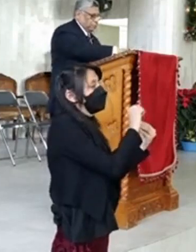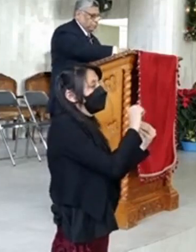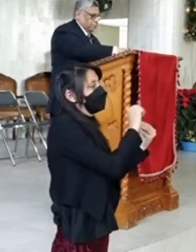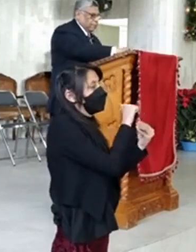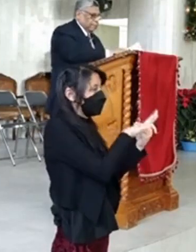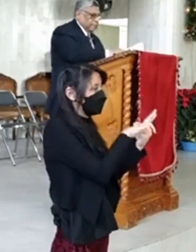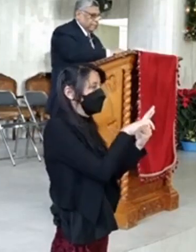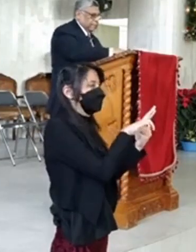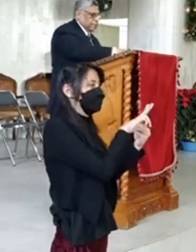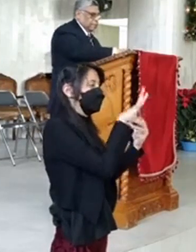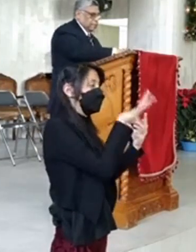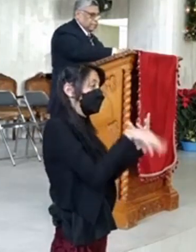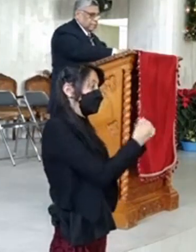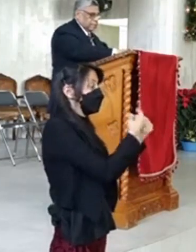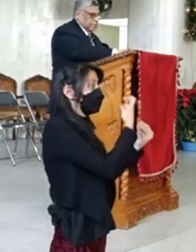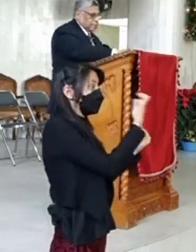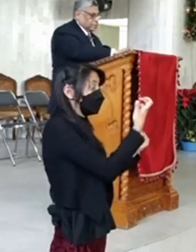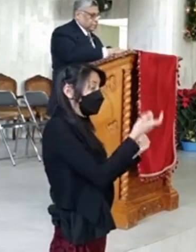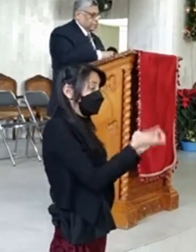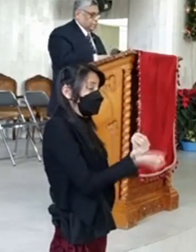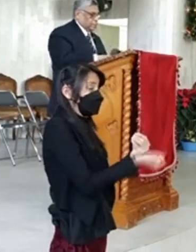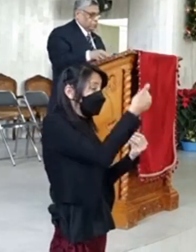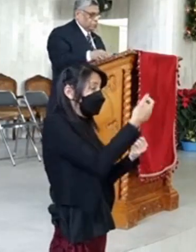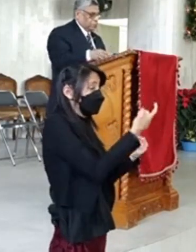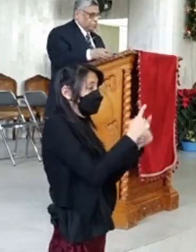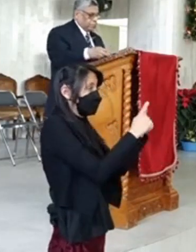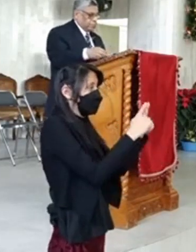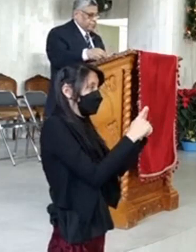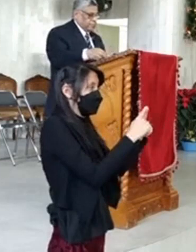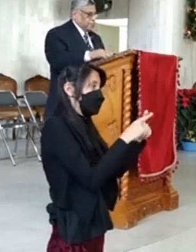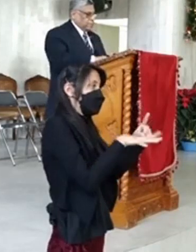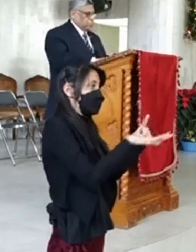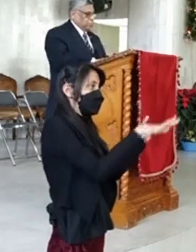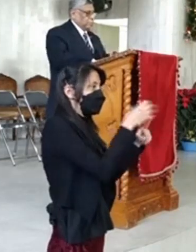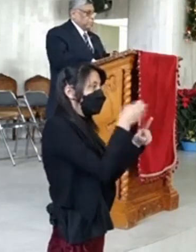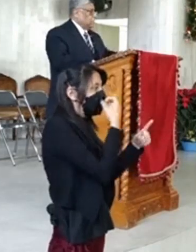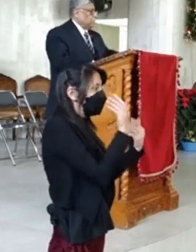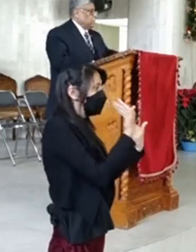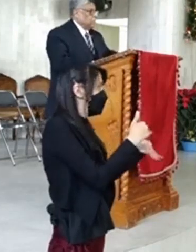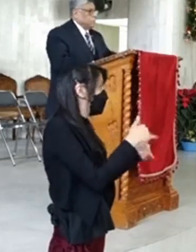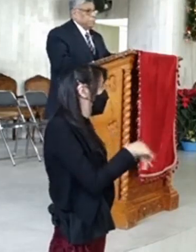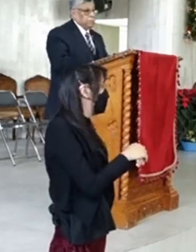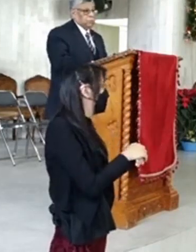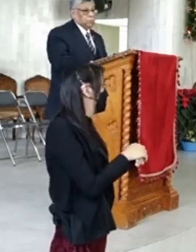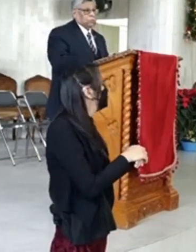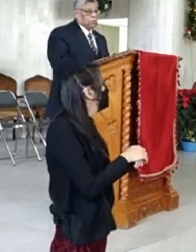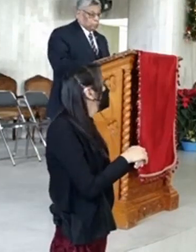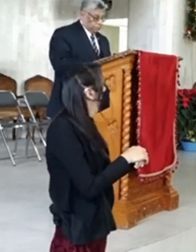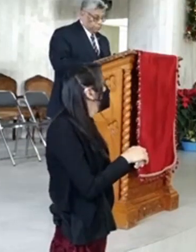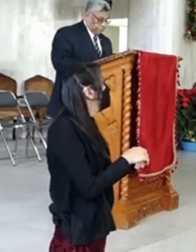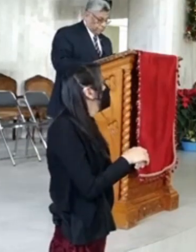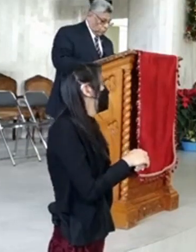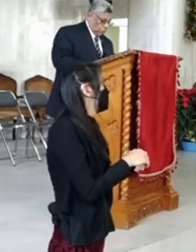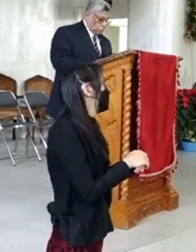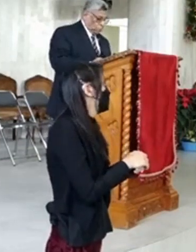Interdenominacional. En esa iglesia tan, diríamos, tan significativa para